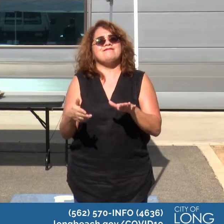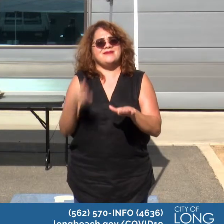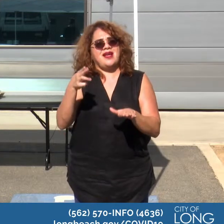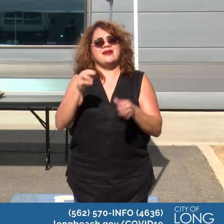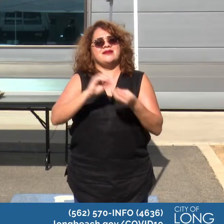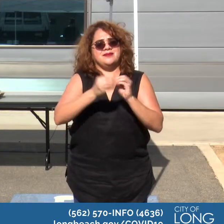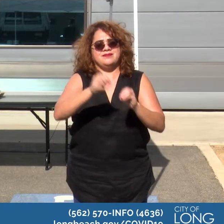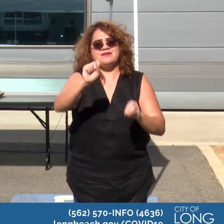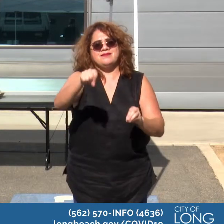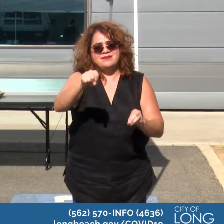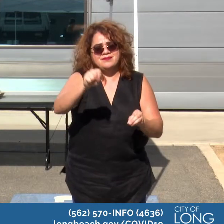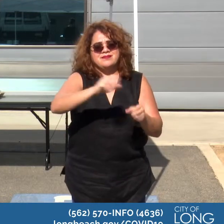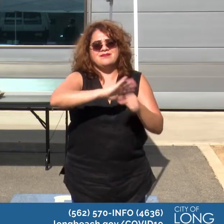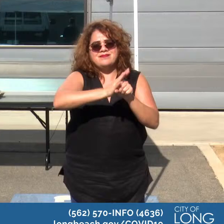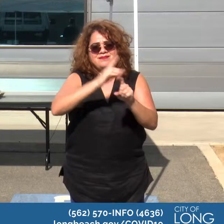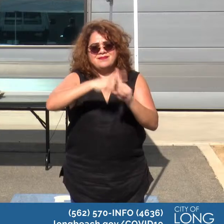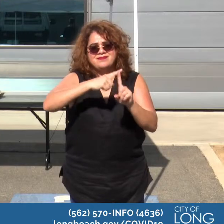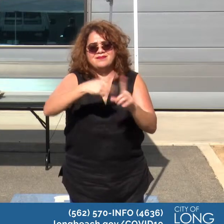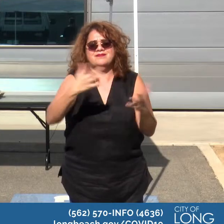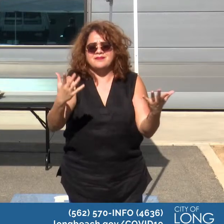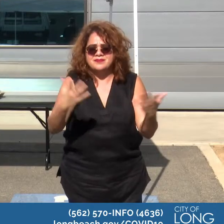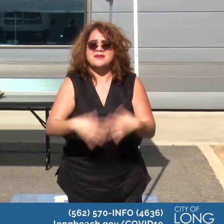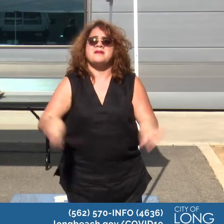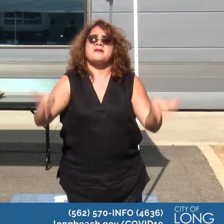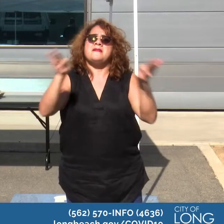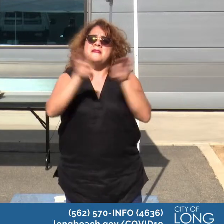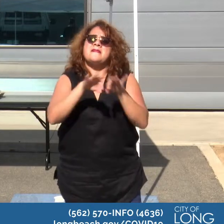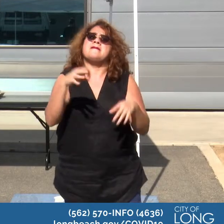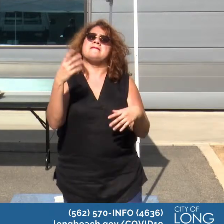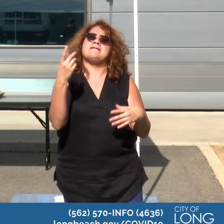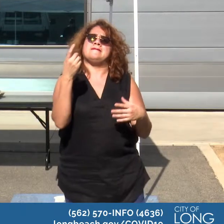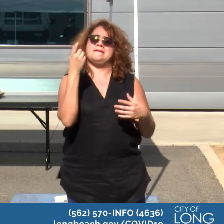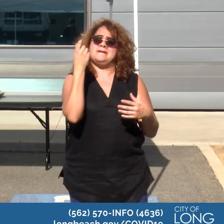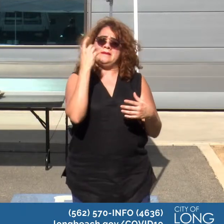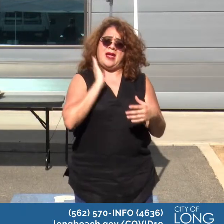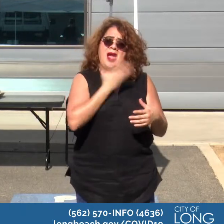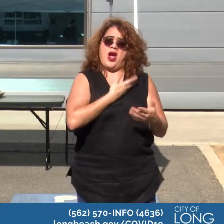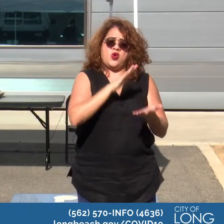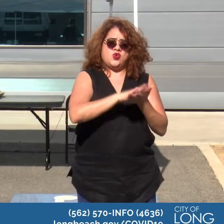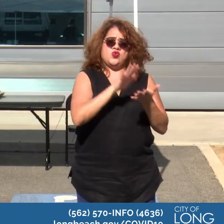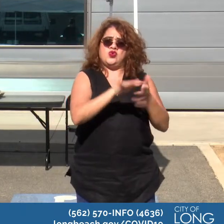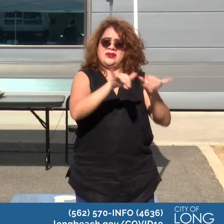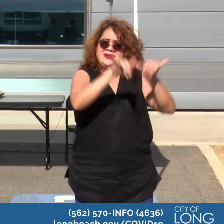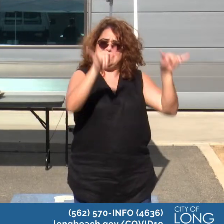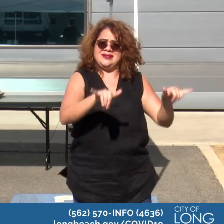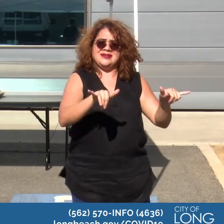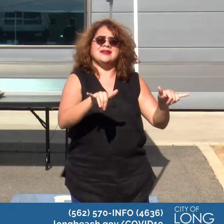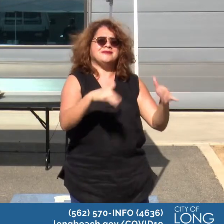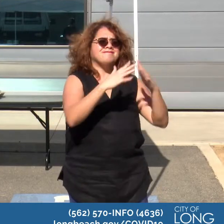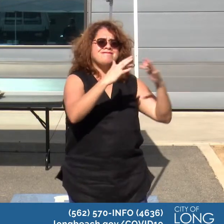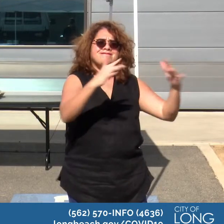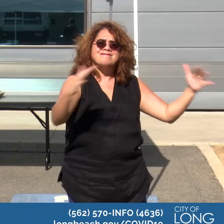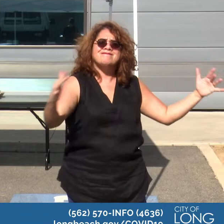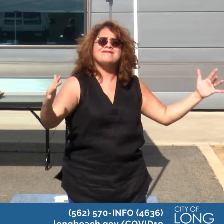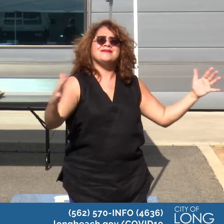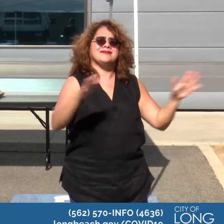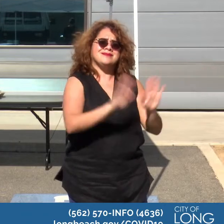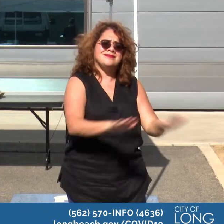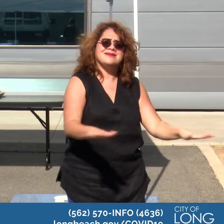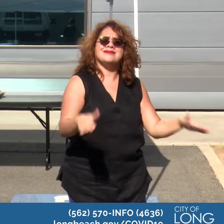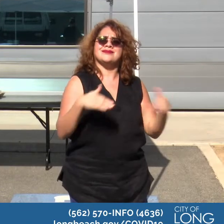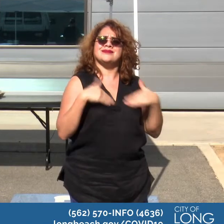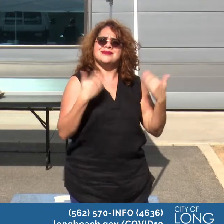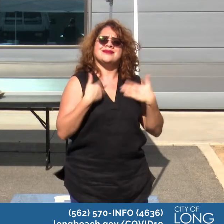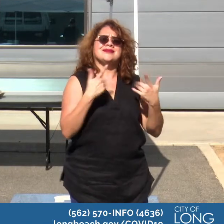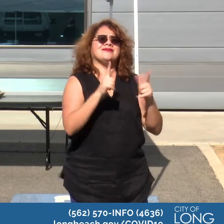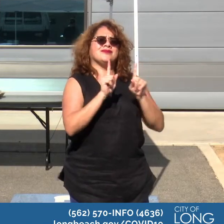personal escolar también es vital para poder reabrir nuestras escuelas cuando los casos bajen y